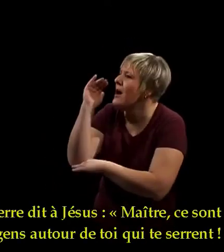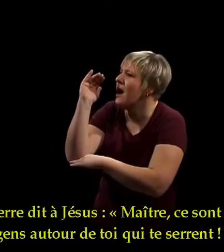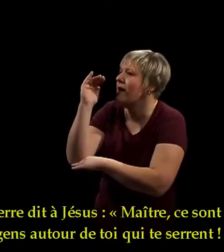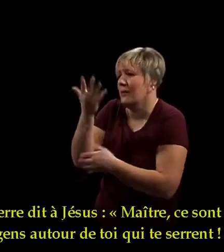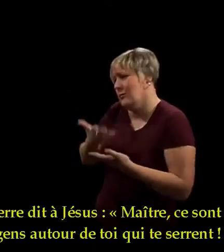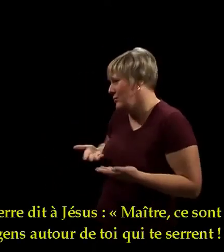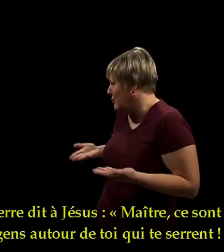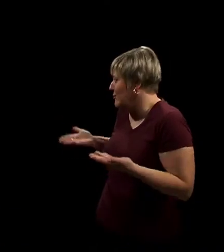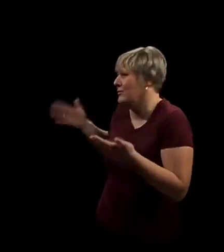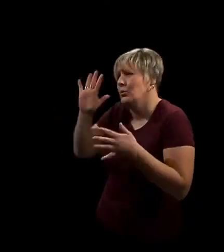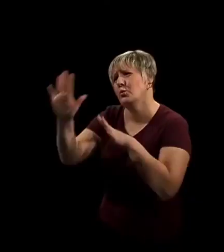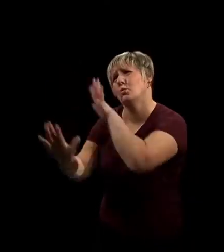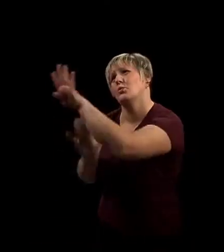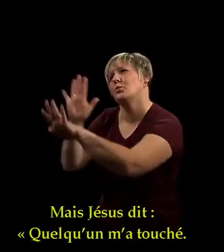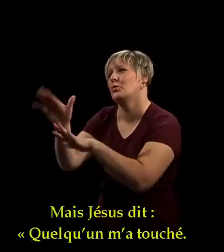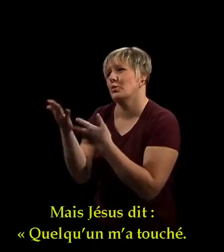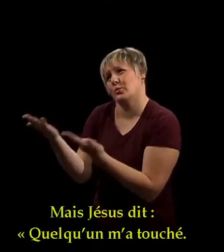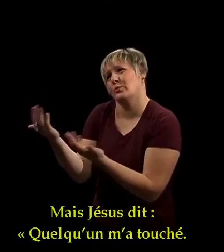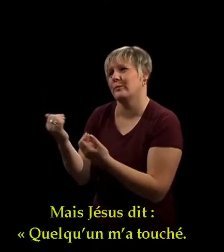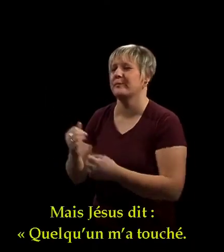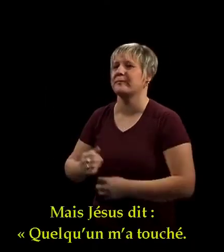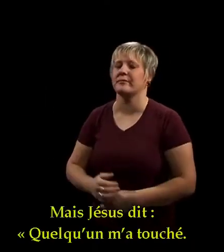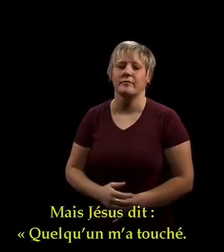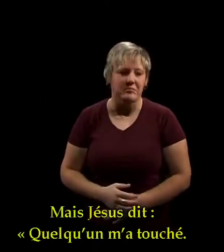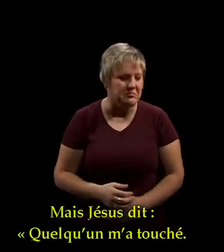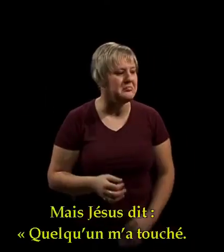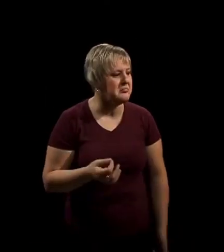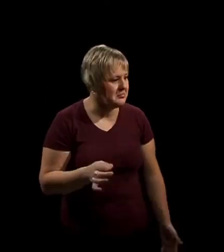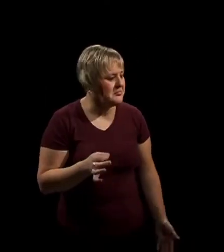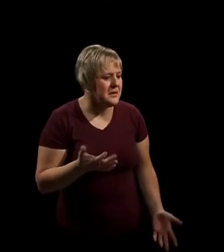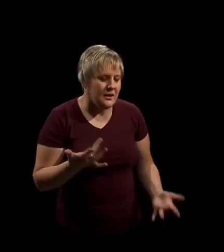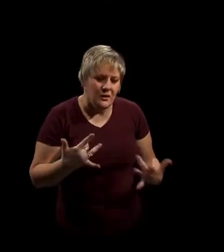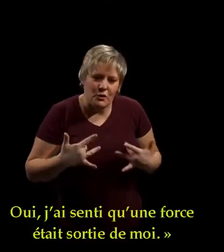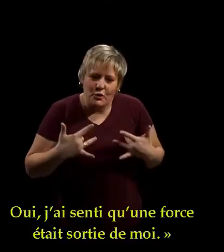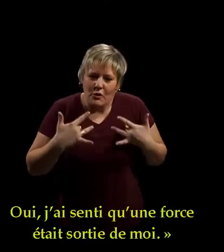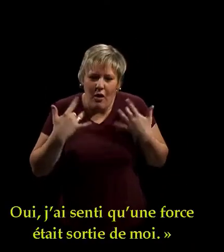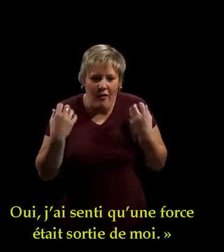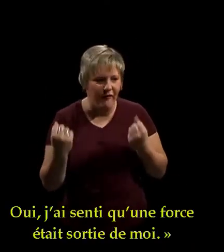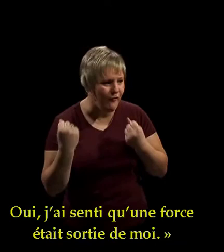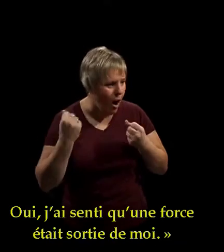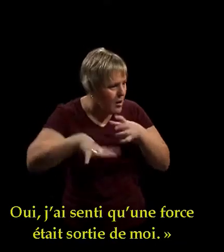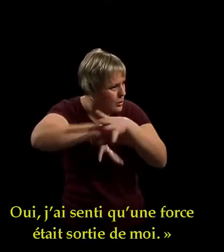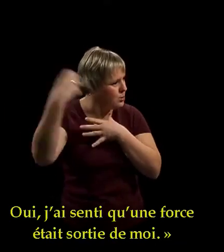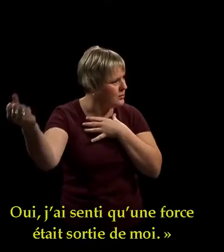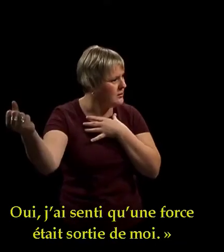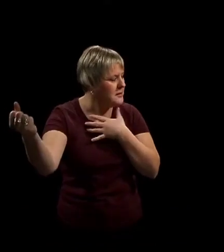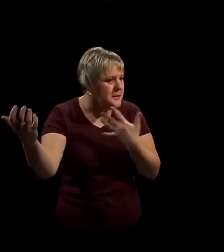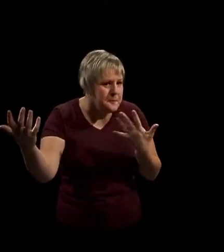toi qui te serrent. » Mais Jésus dit « Quelqu'un m'a touché. Oui, j'ai senti qu'une force était sortie de moi. »